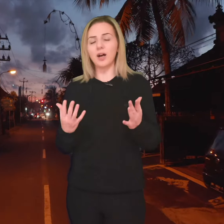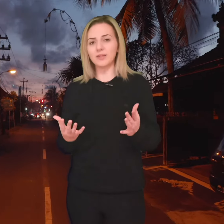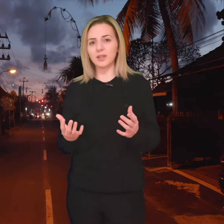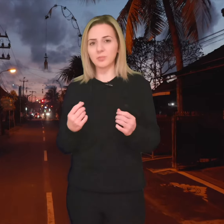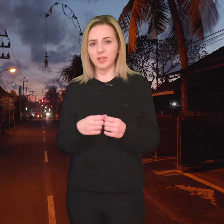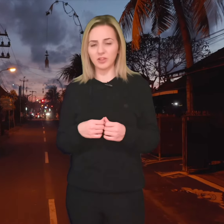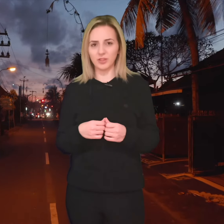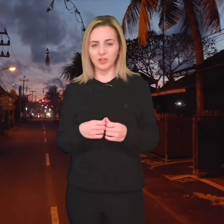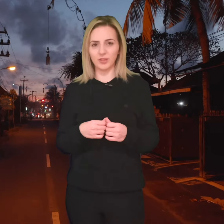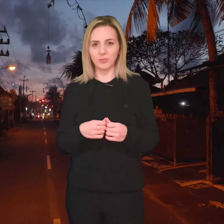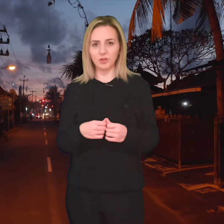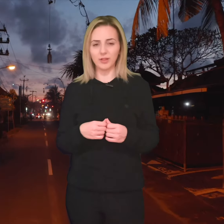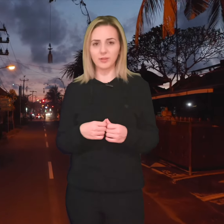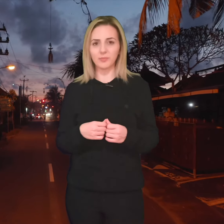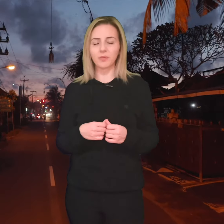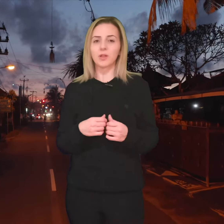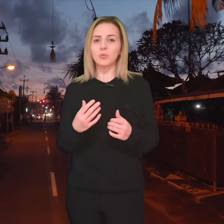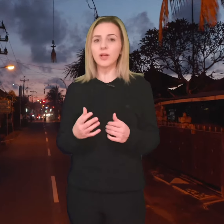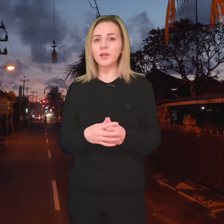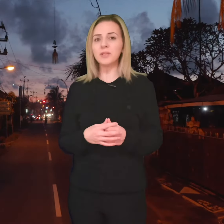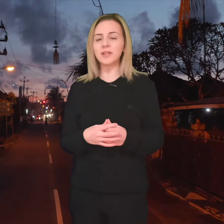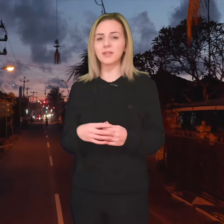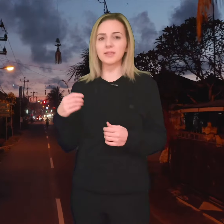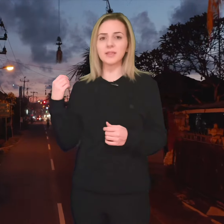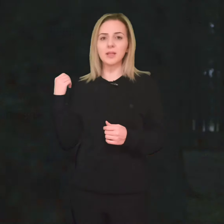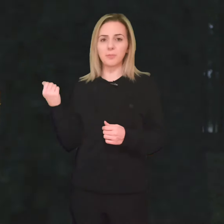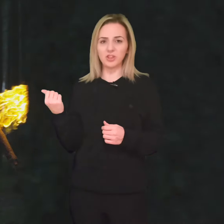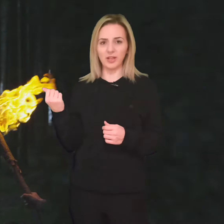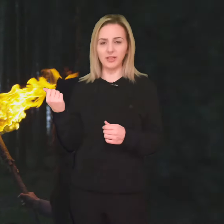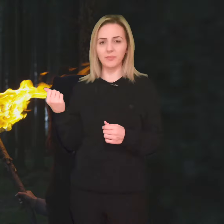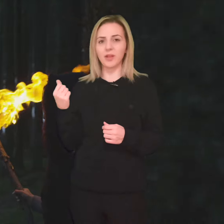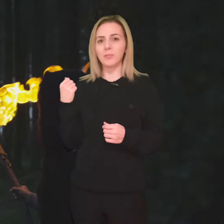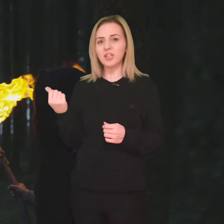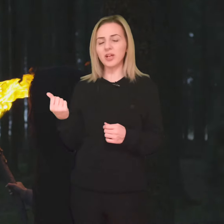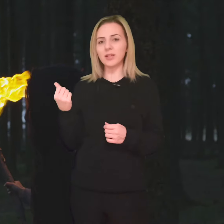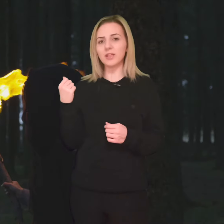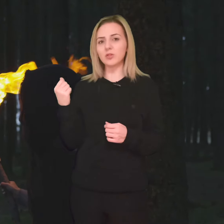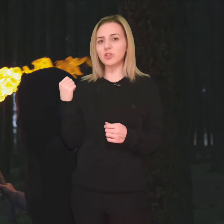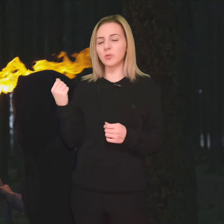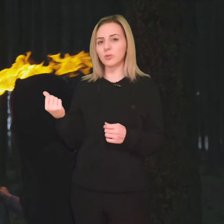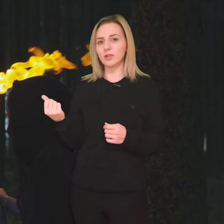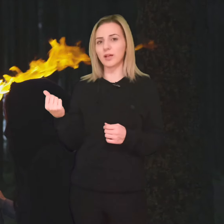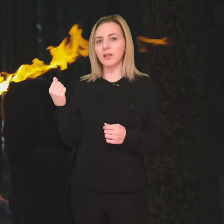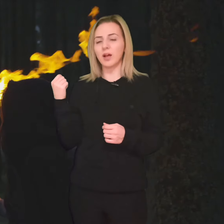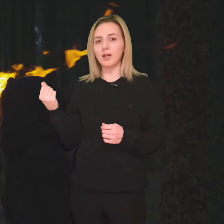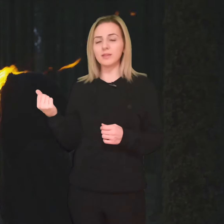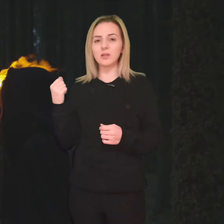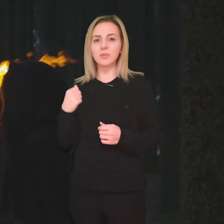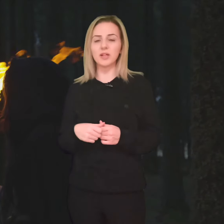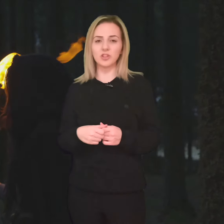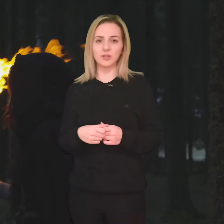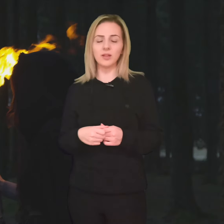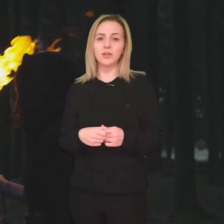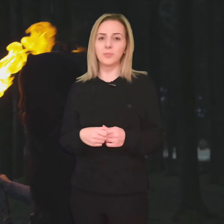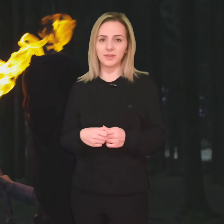çeşitli aydınlatma araçları icat etmişlerdir. Bunlardan bir tanesi meşale. Meşale geçmişte kullanılan